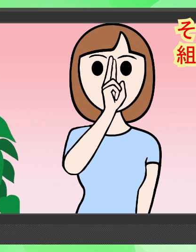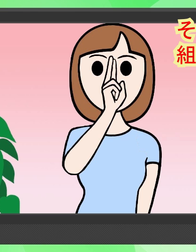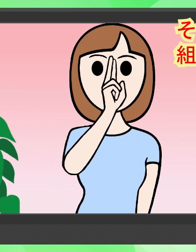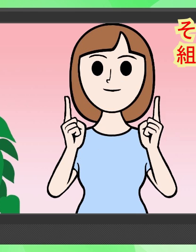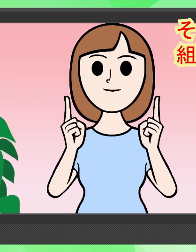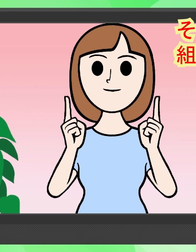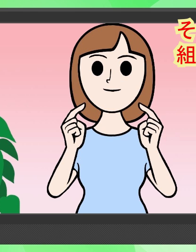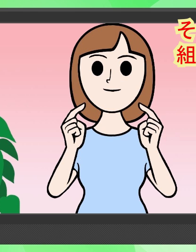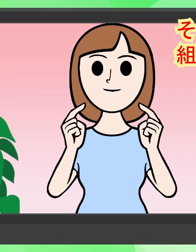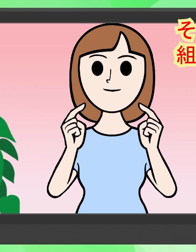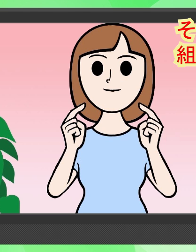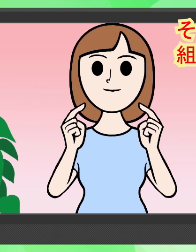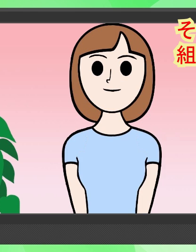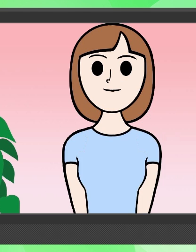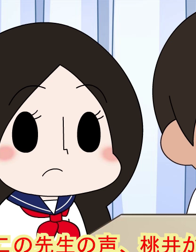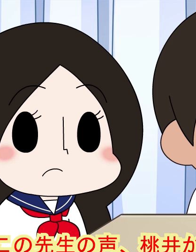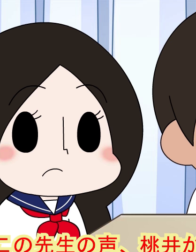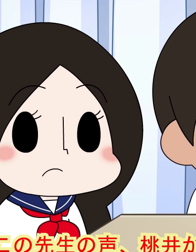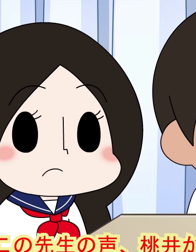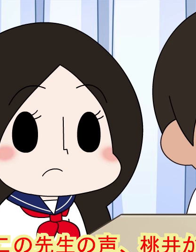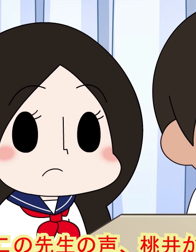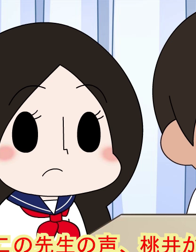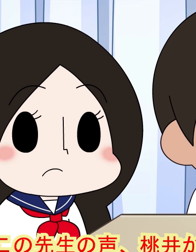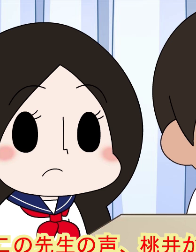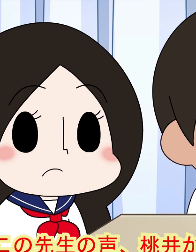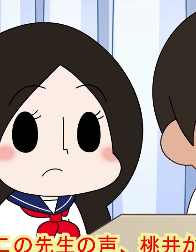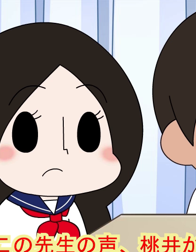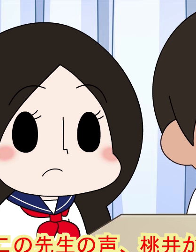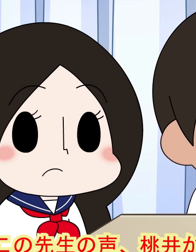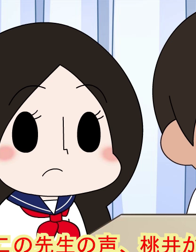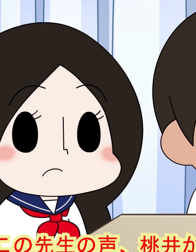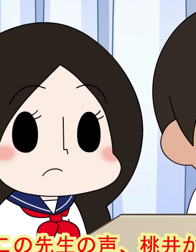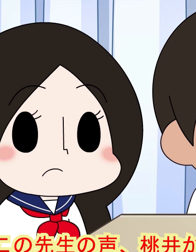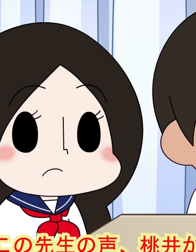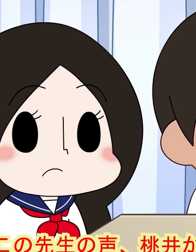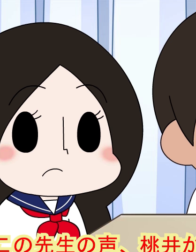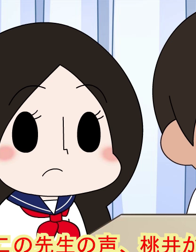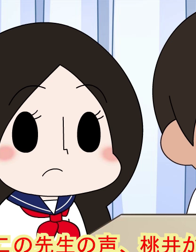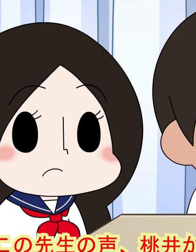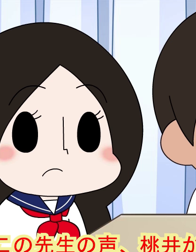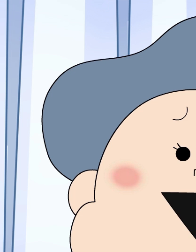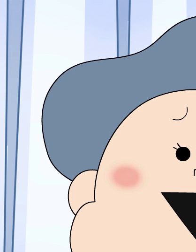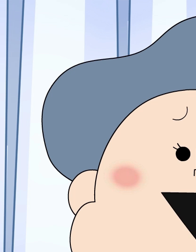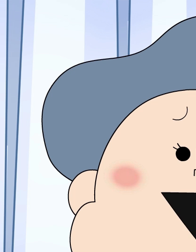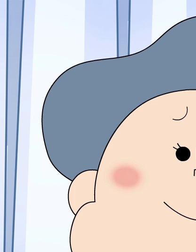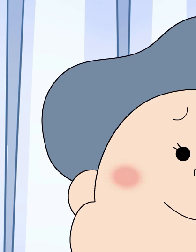そして挨拶の手話の組み合わせなわけ。 ねえ、この先生の声、桃井香織に似て